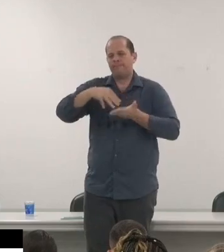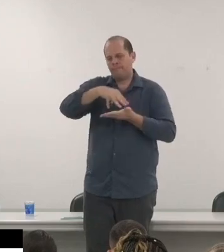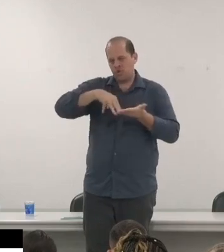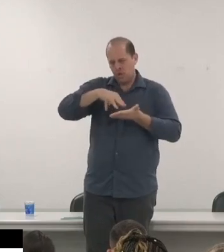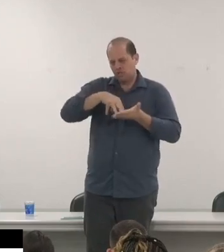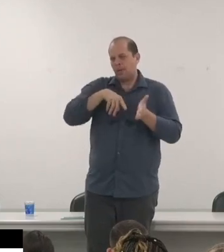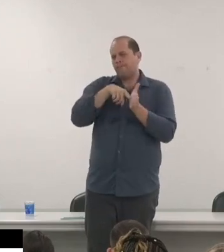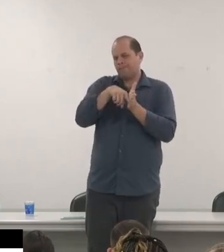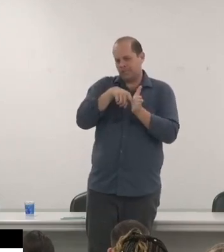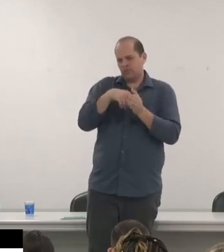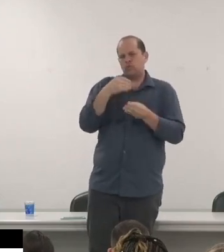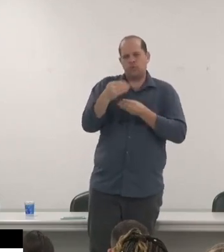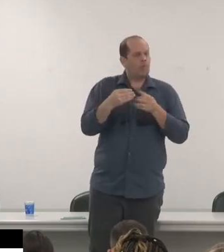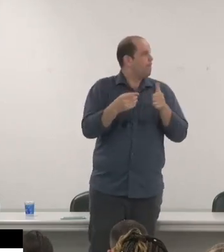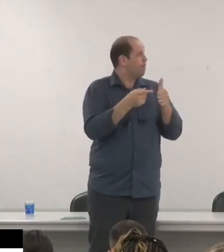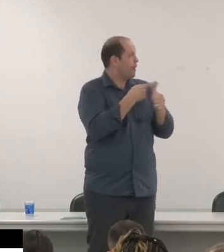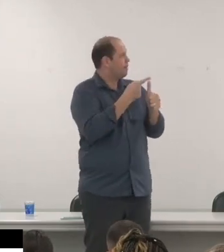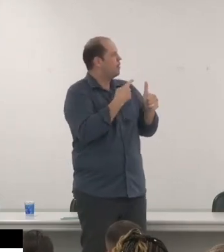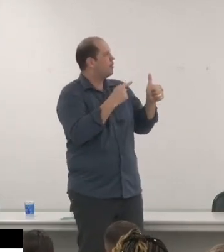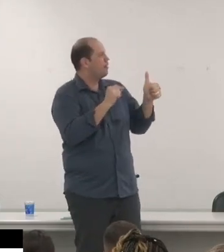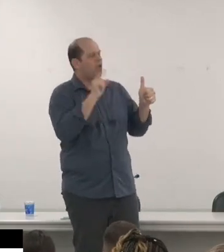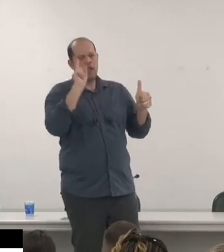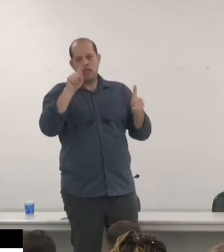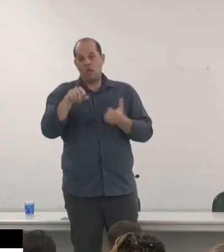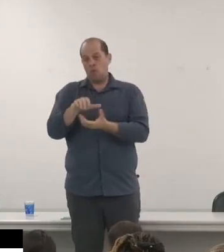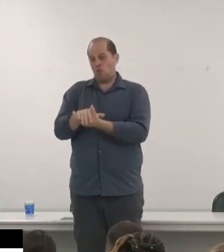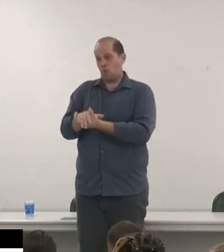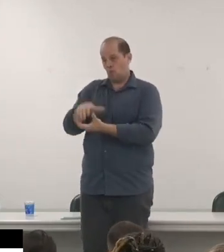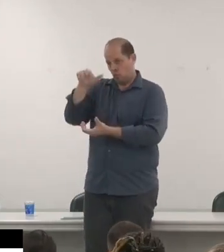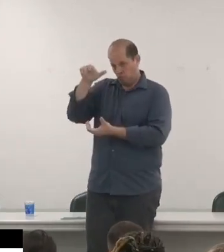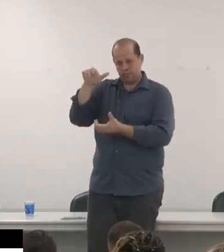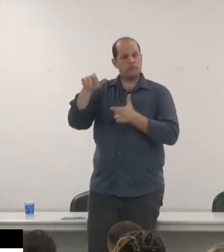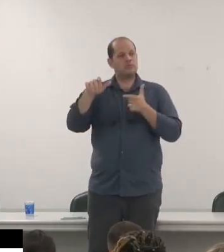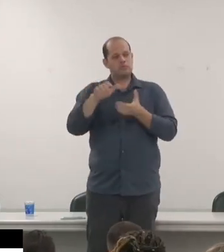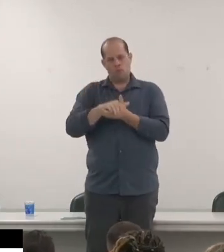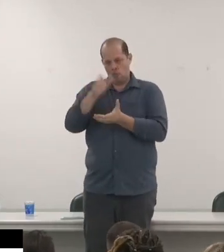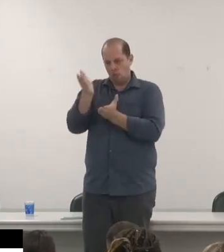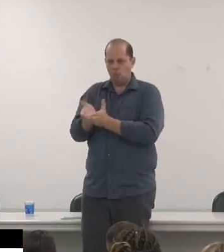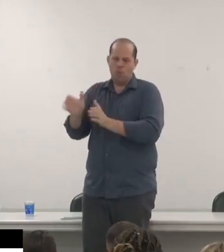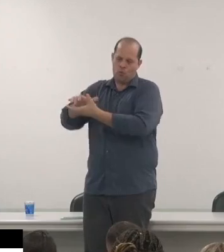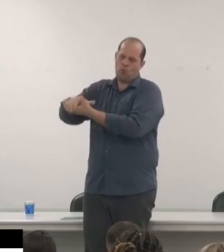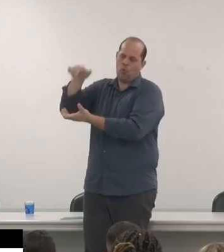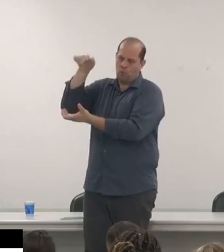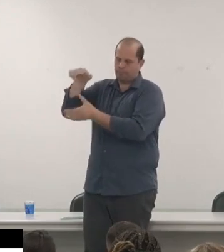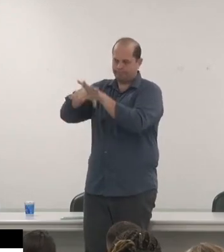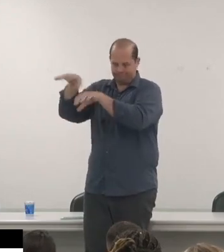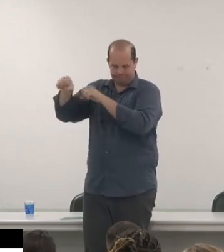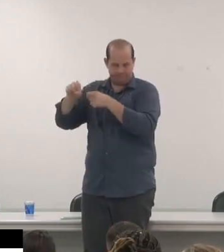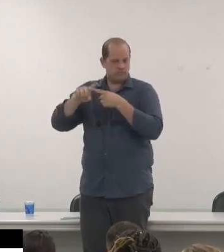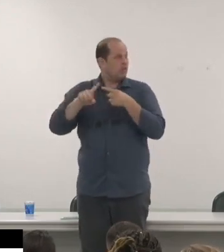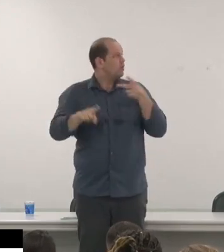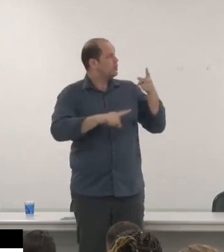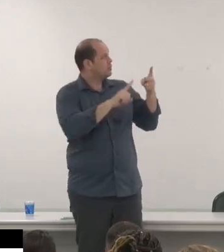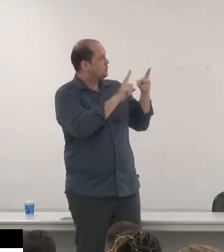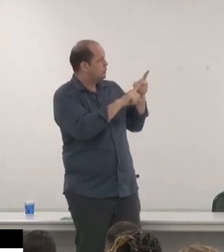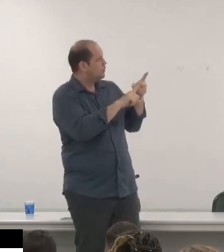Então, rapidamente, eu queria contar para vocês um pouquinho da metodologia do meu trabalho. Então, eu usei um corpus de surdos de